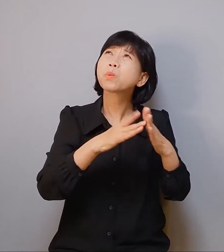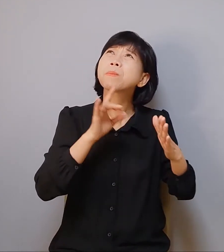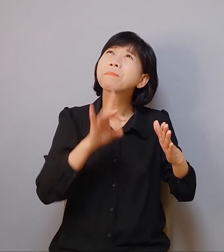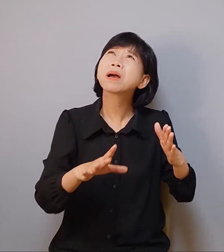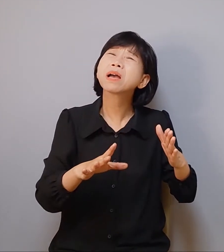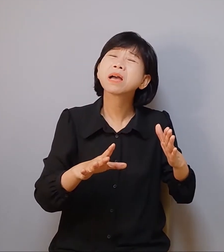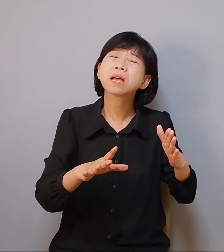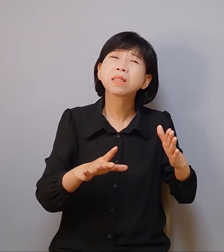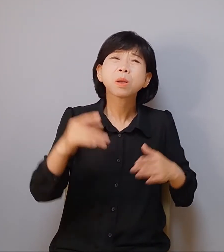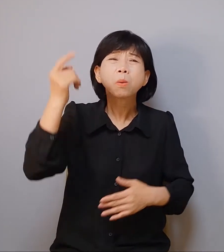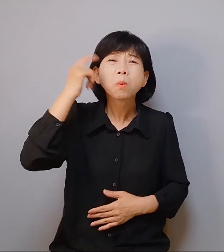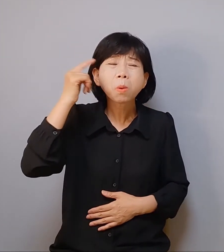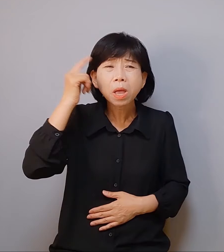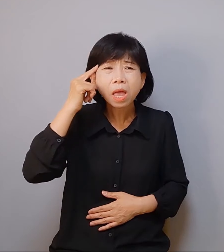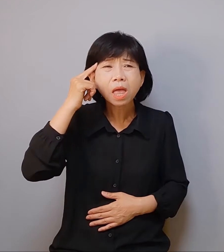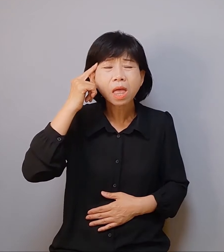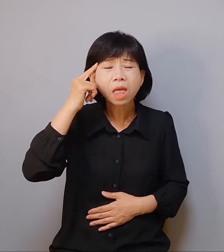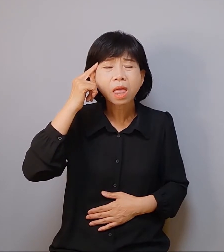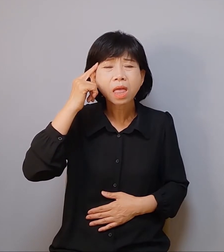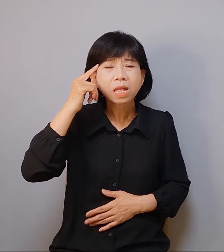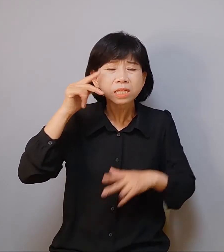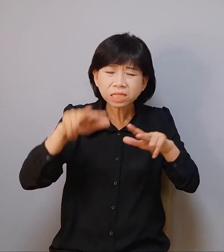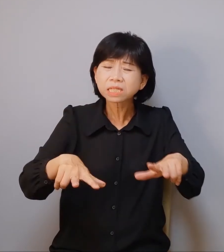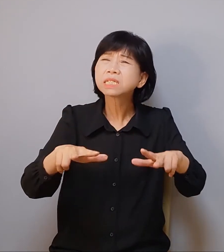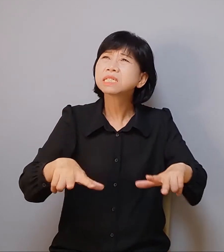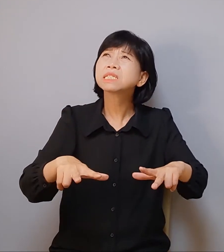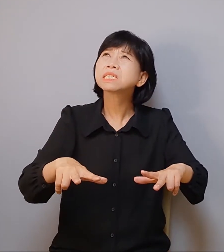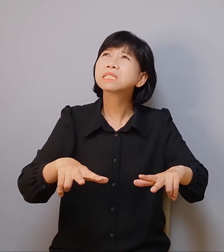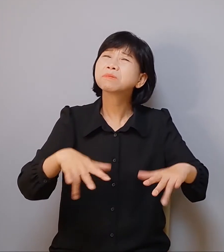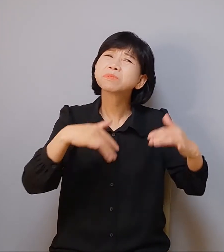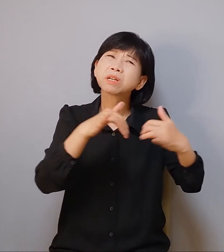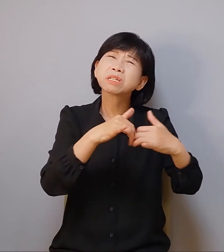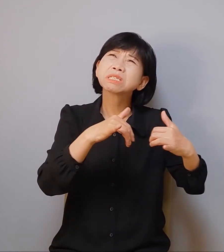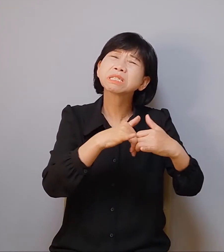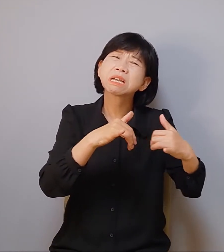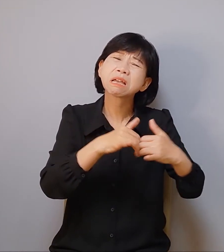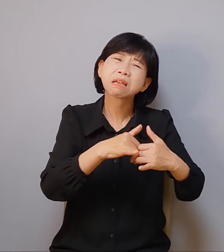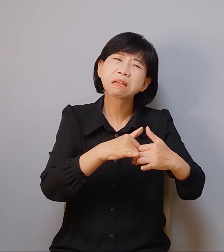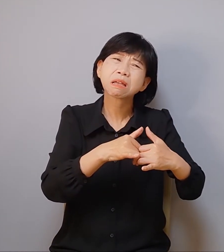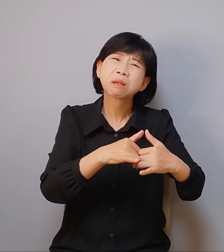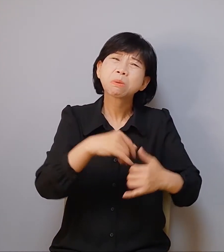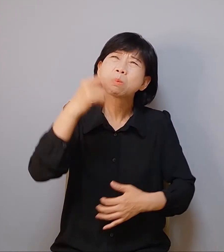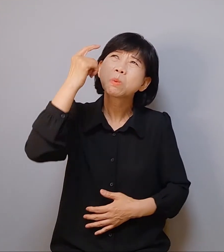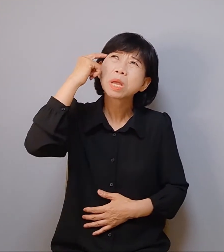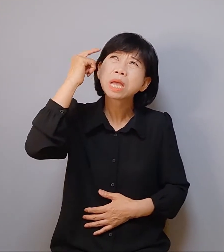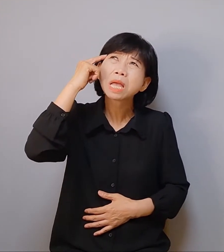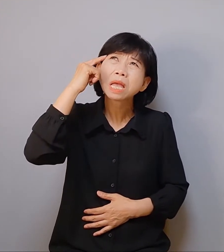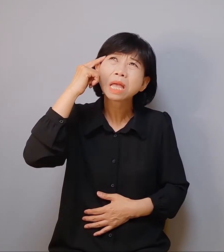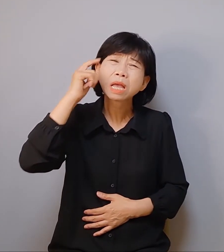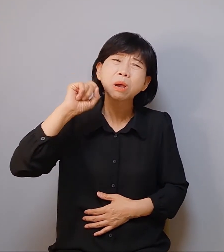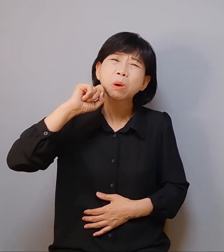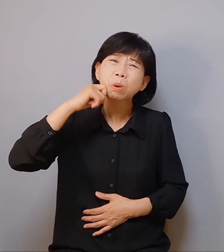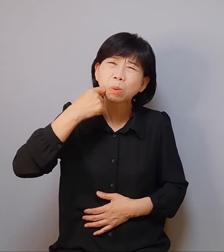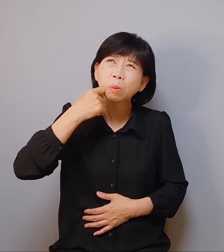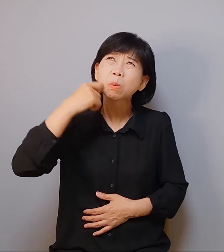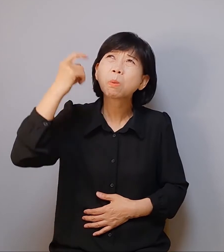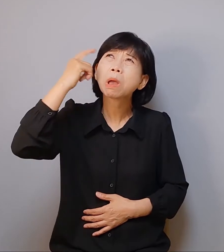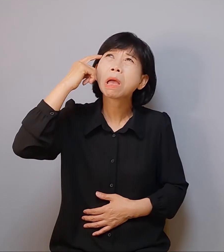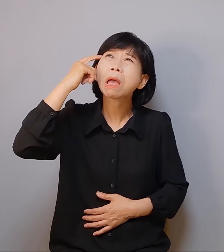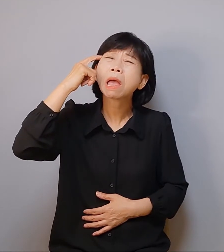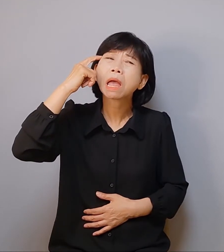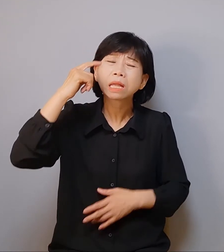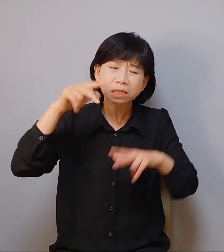하필 이때쯤 전쟁이 일어나가지고 이만저만에 어렵게 만드십니까? 왜 하필 이때?